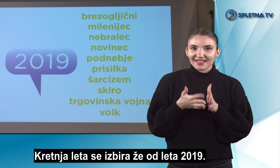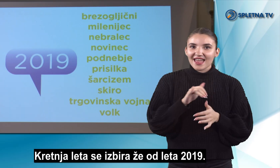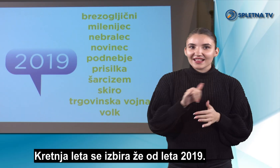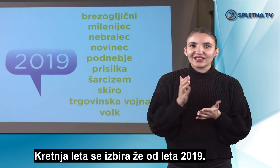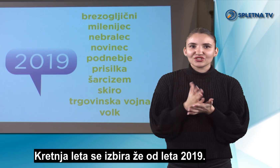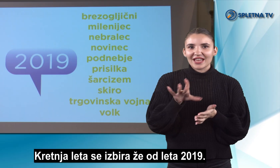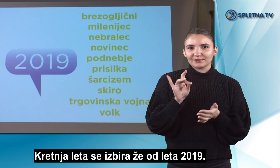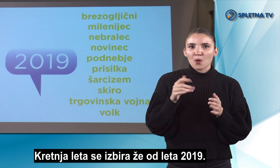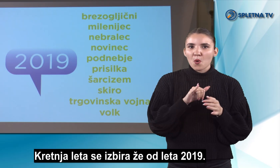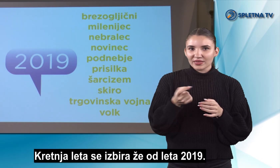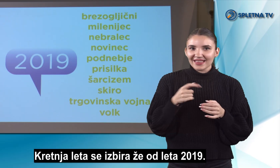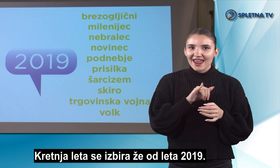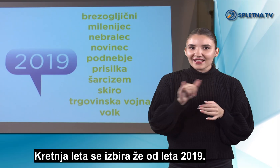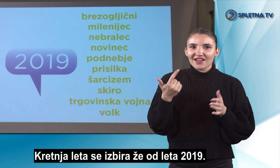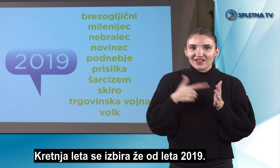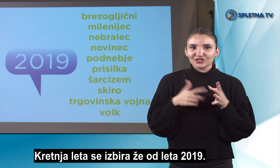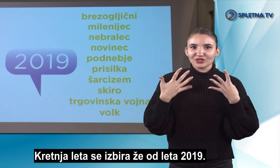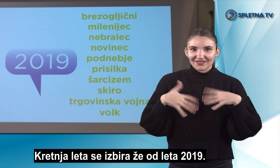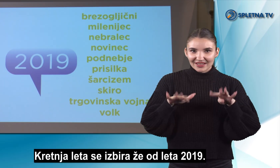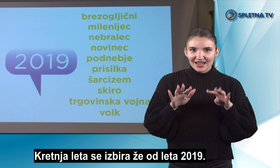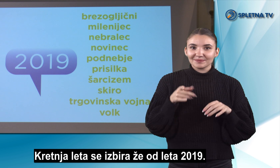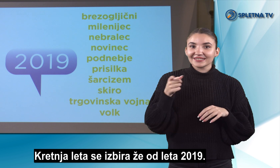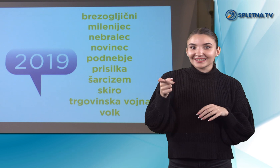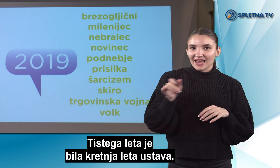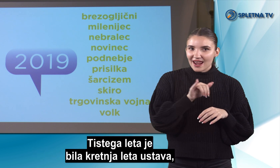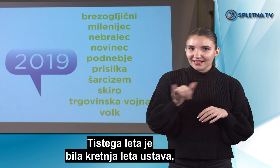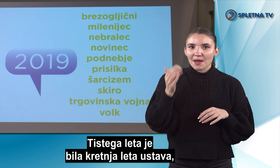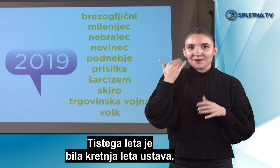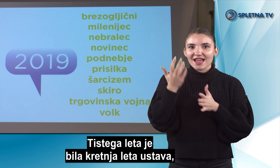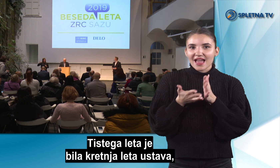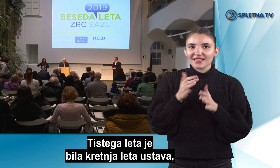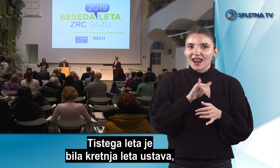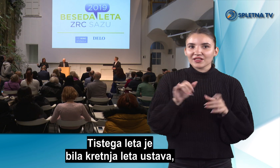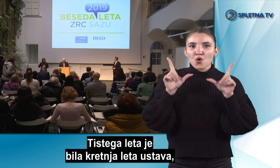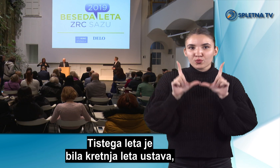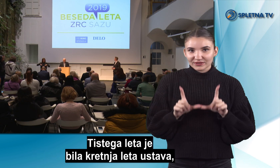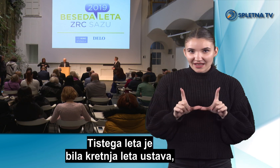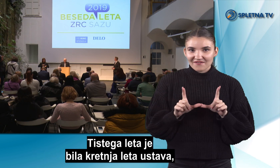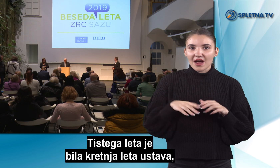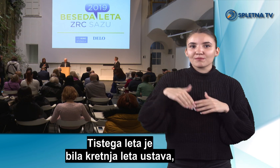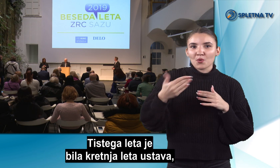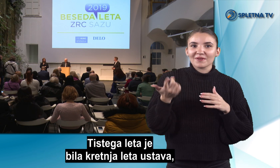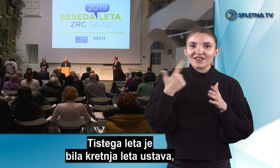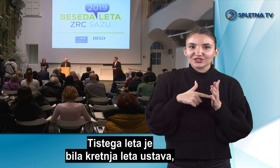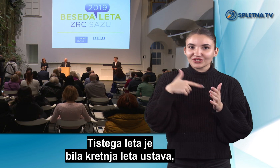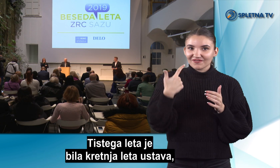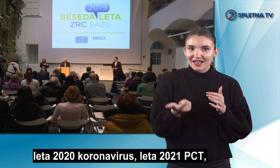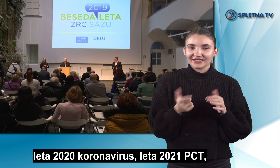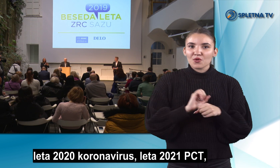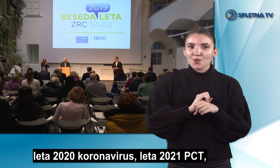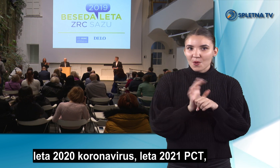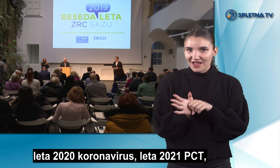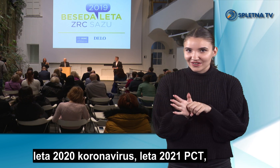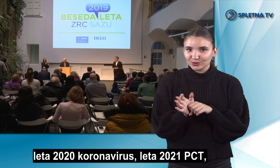Kretnja leta se izbira že od leta 2019. Tistega leta je bila kretnja leta Ustava,